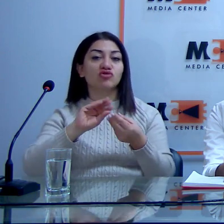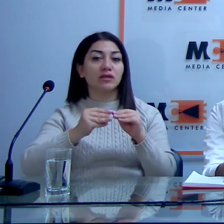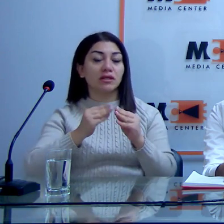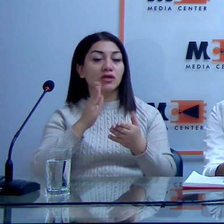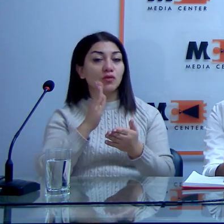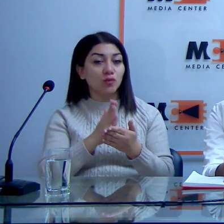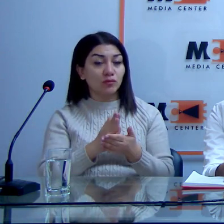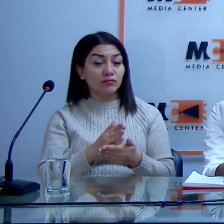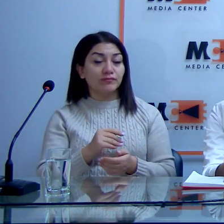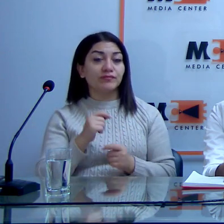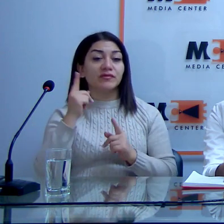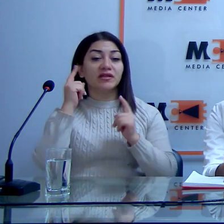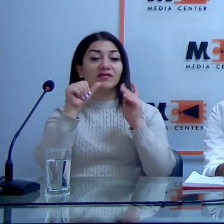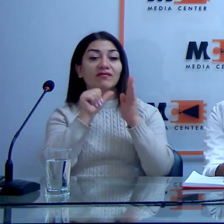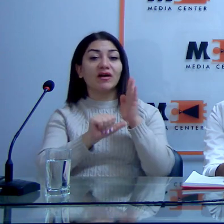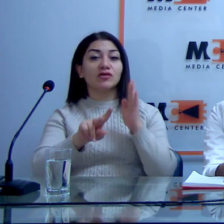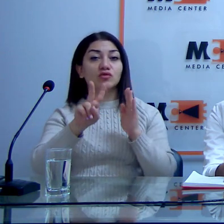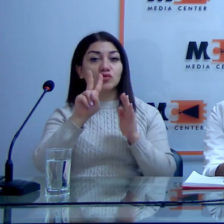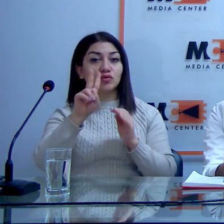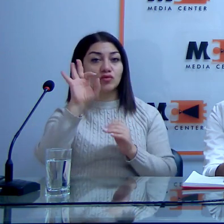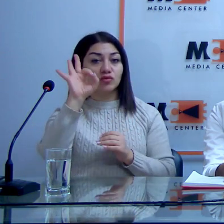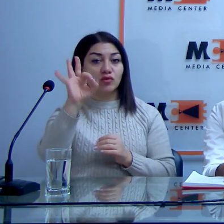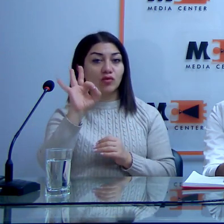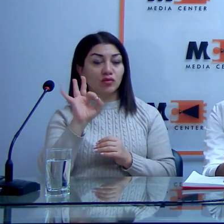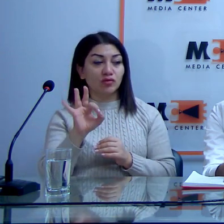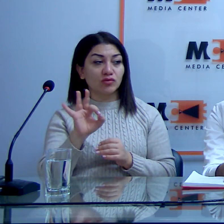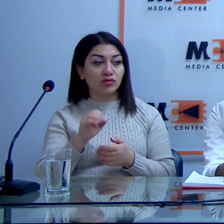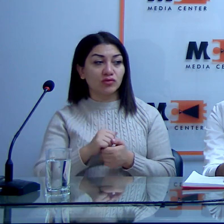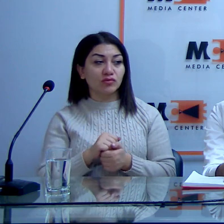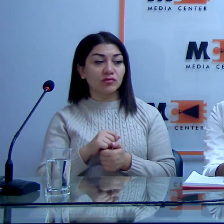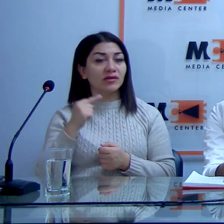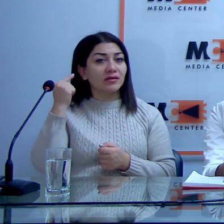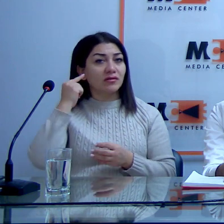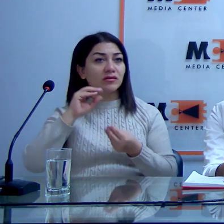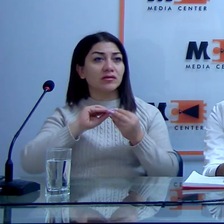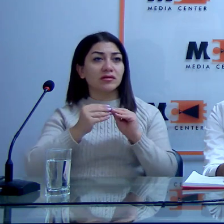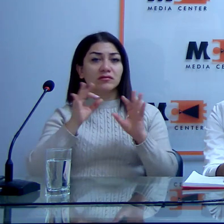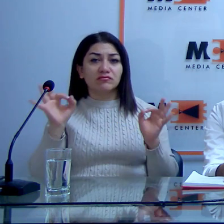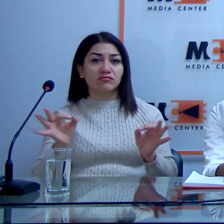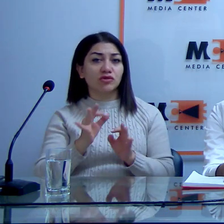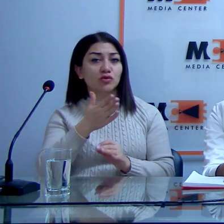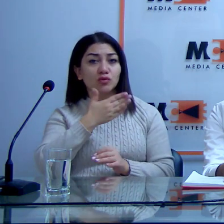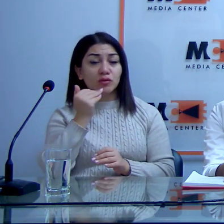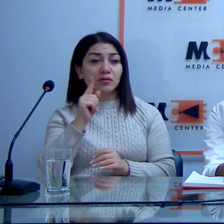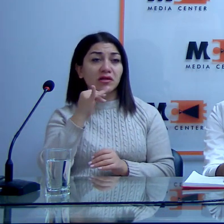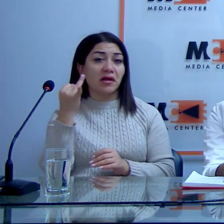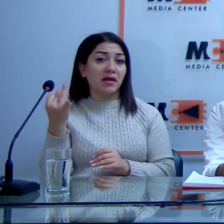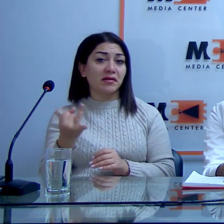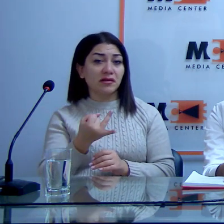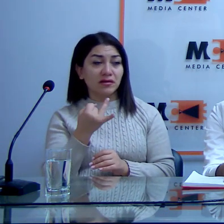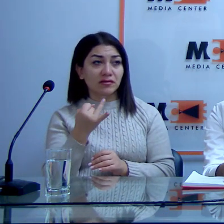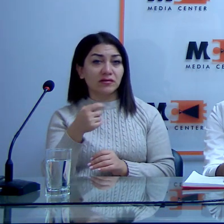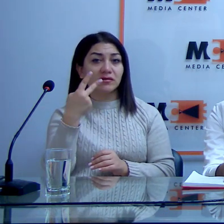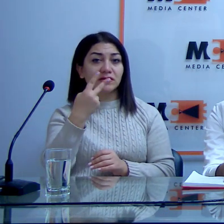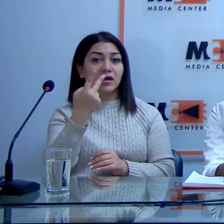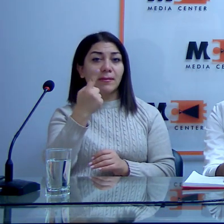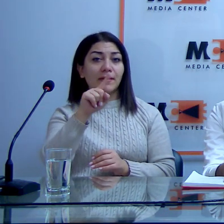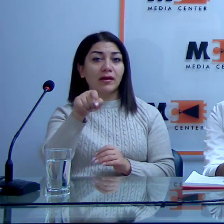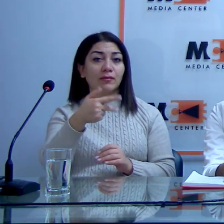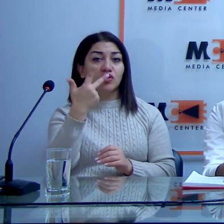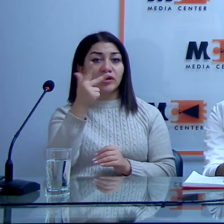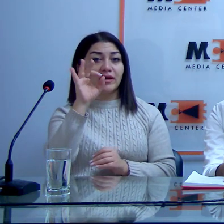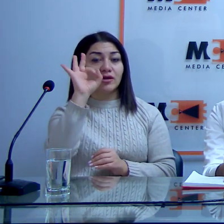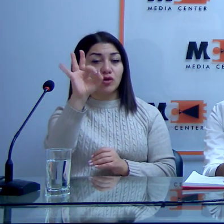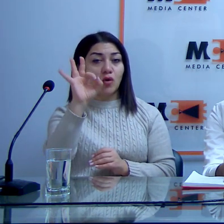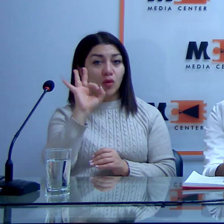այստեղ նշեմ, որ 62%-ը որևէ լսողության խնդիր չունի, բայց հետաքրքիր տվյալ է, որ